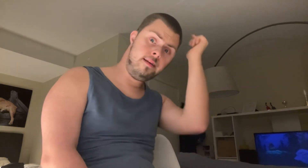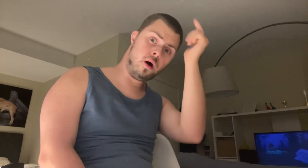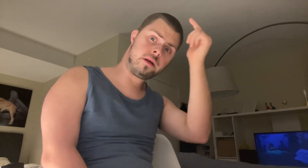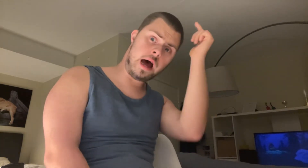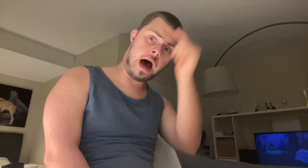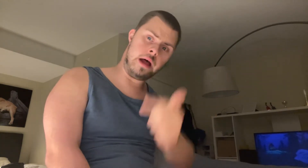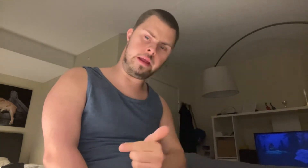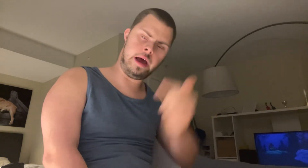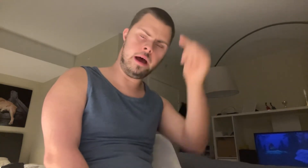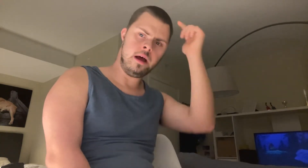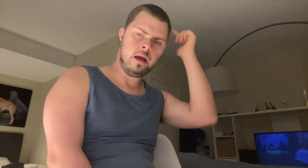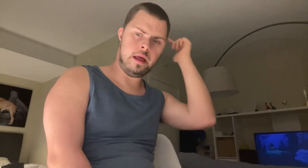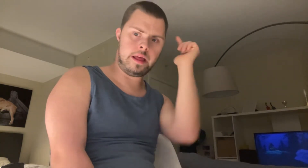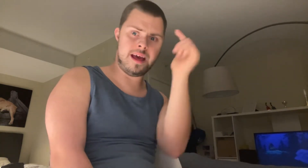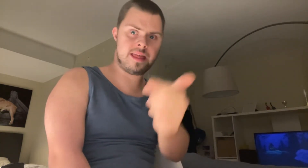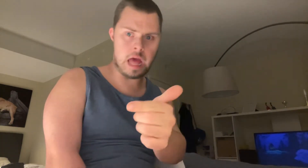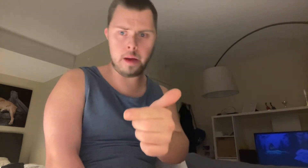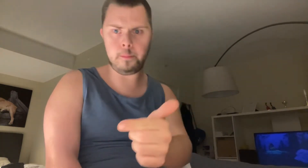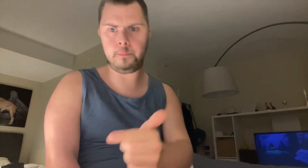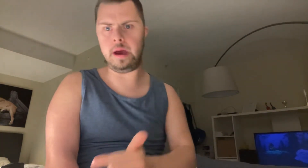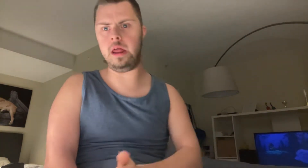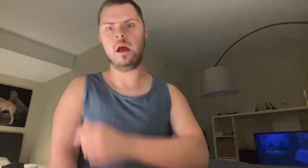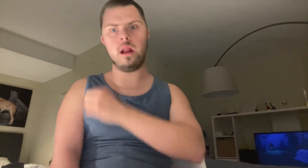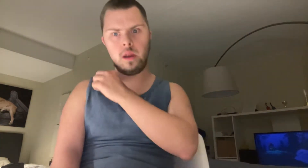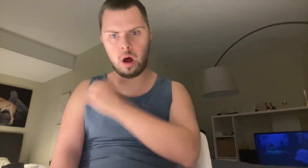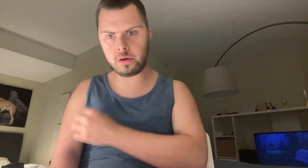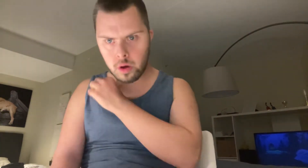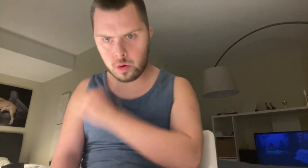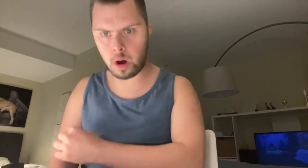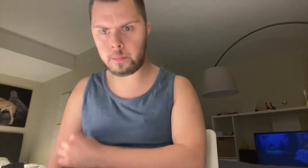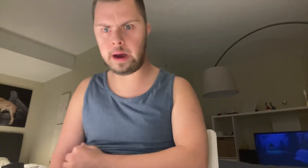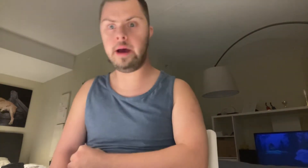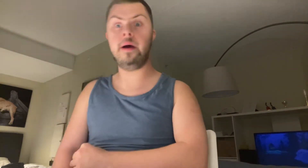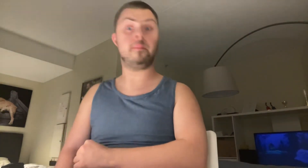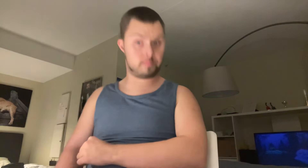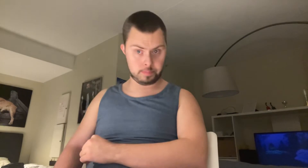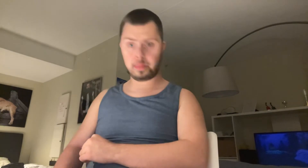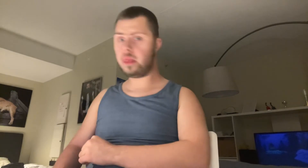Snart är det december. Snart kommer.